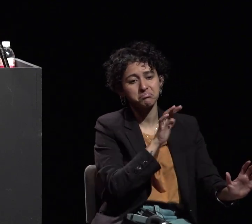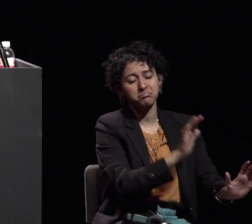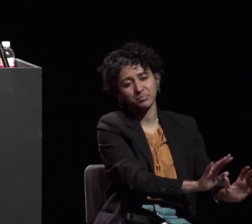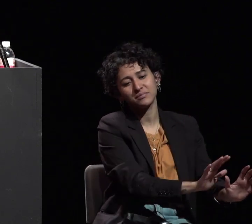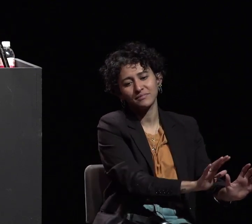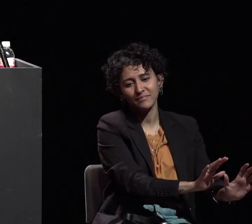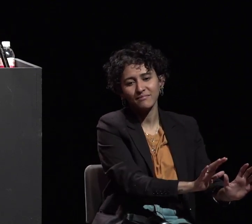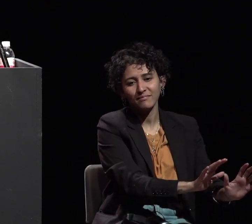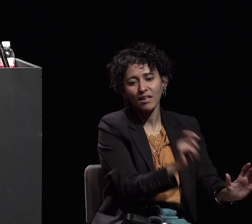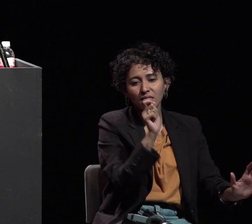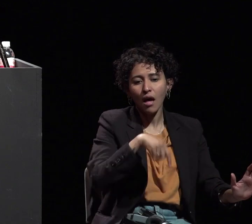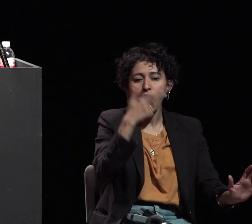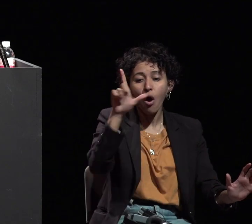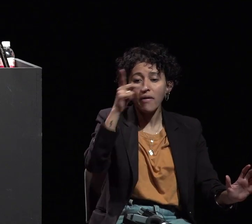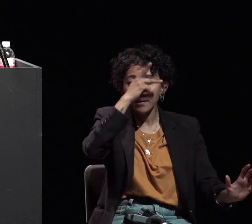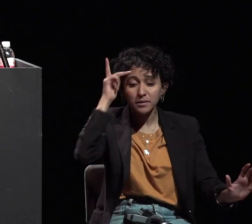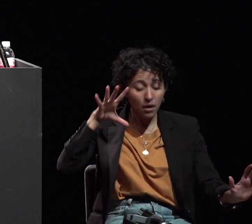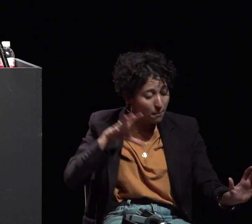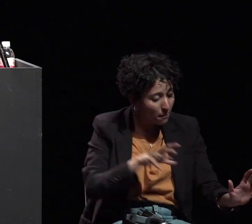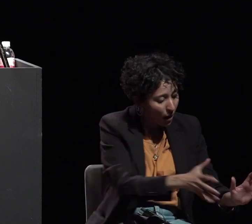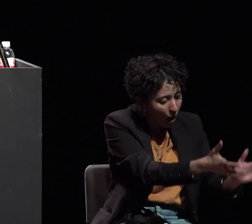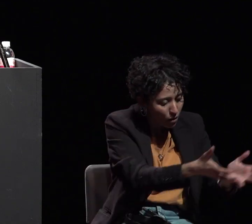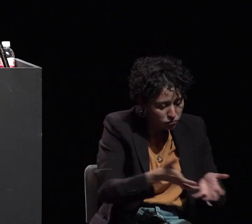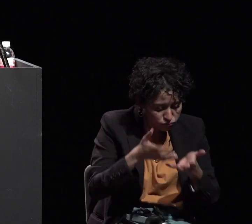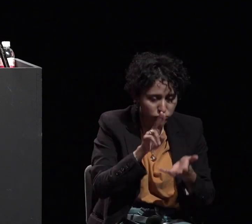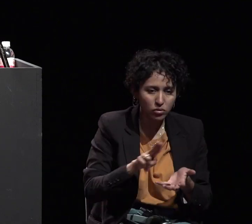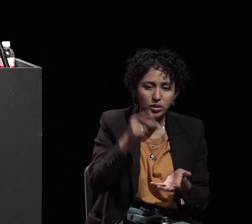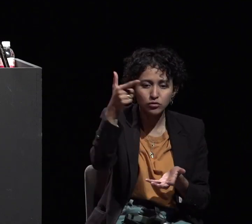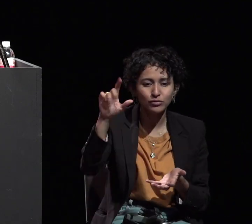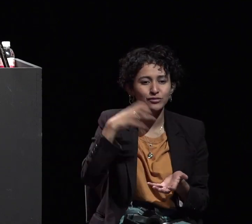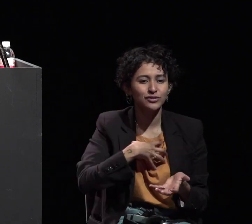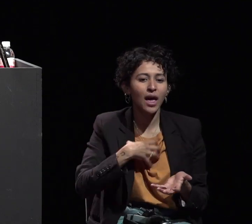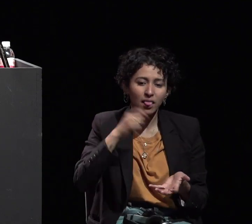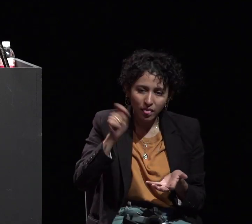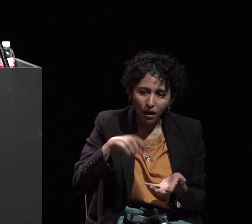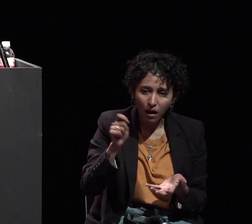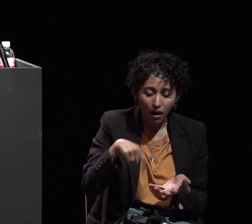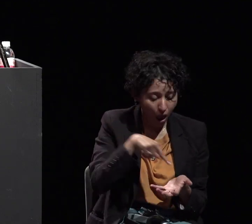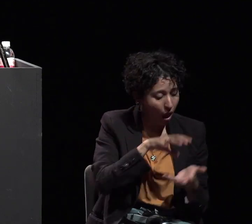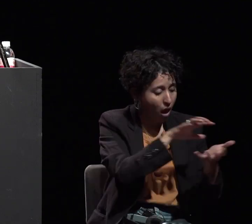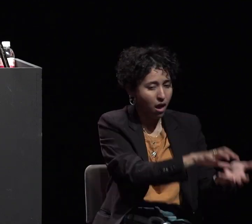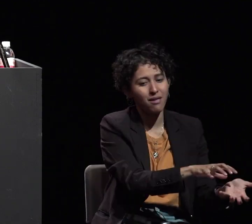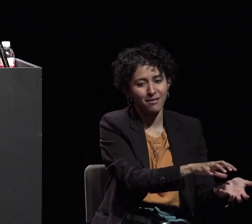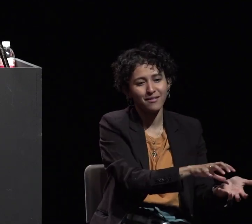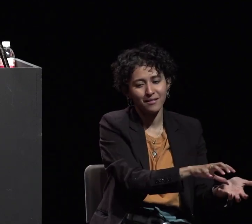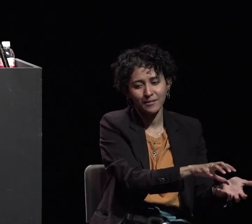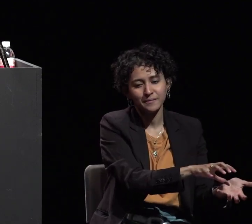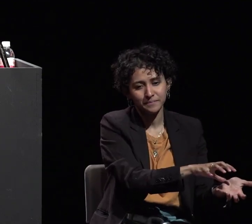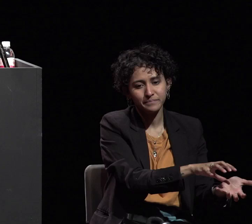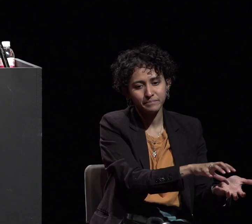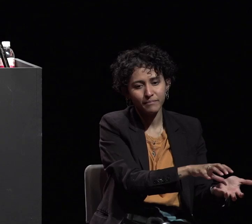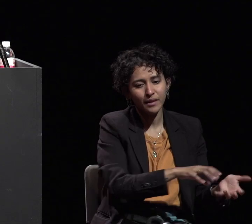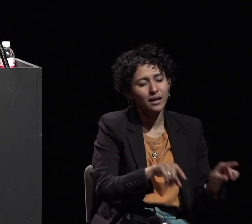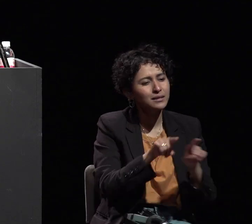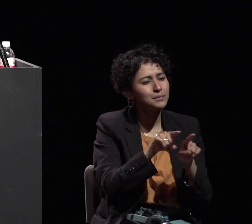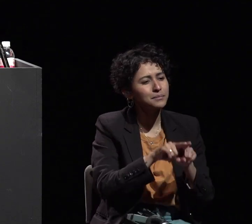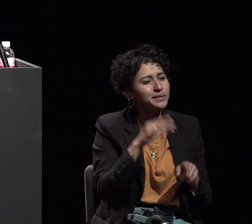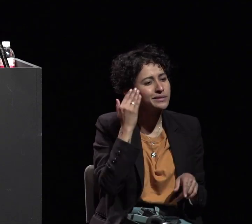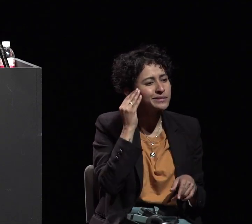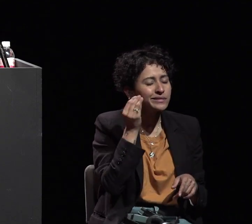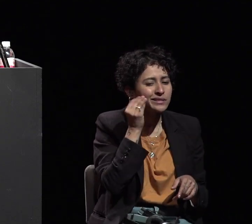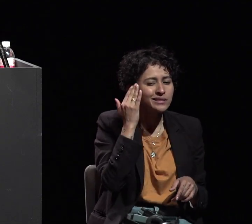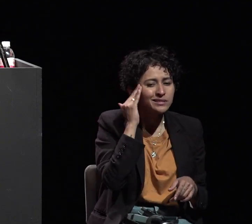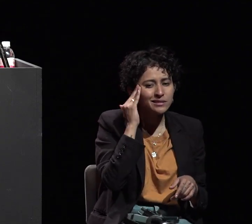doador ou receptor futuro de uma determinada dádiva, né? E, a partir dela, de prever e de recapitular eventos futuros ou